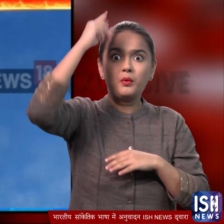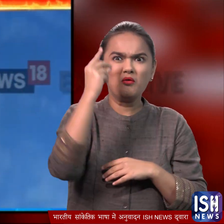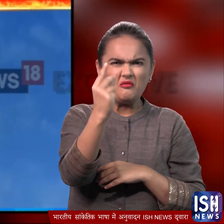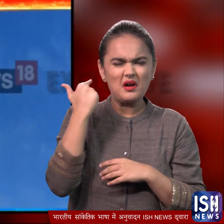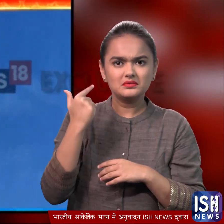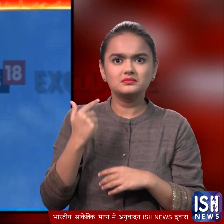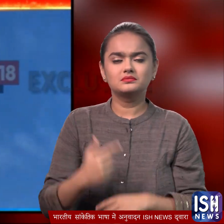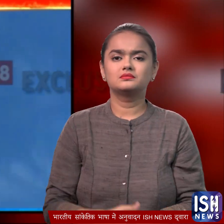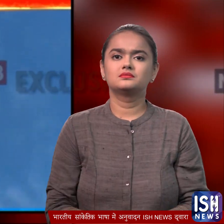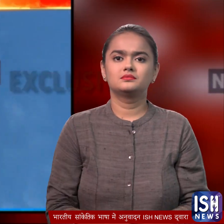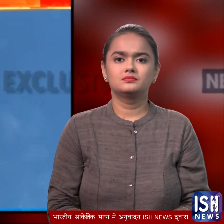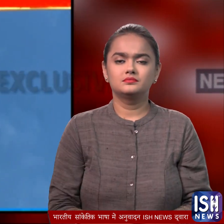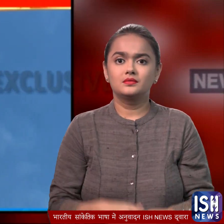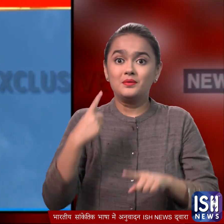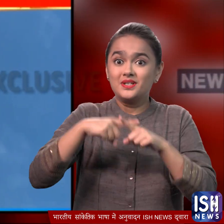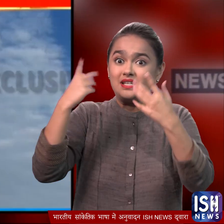गया।